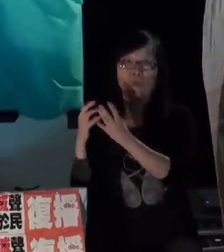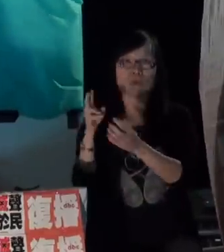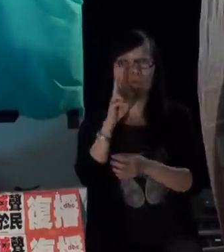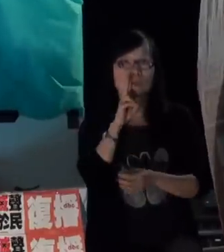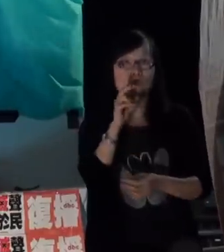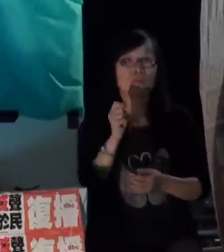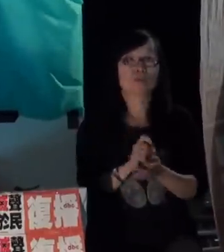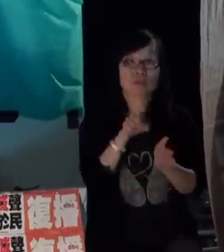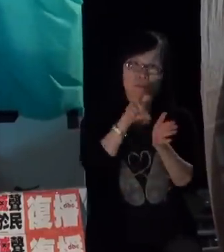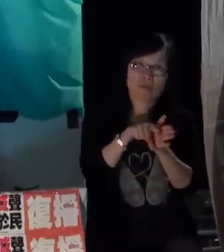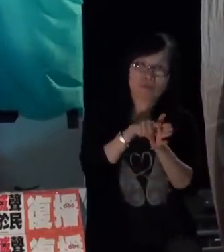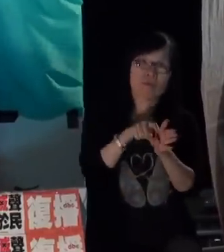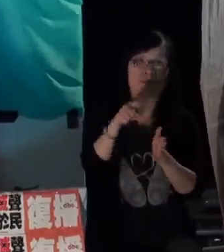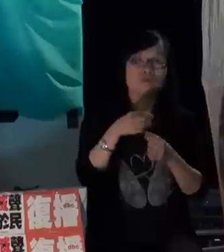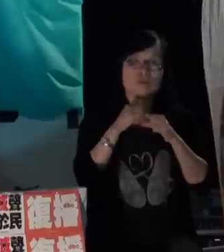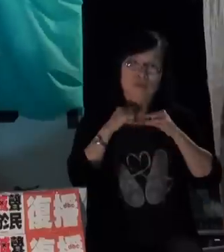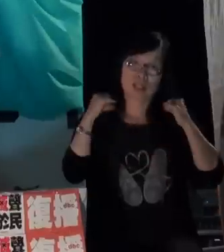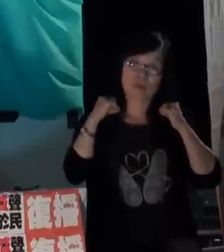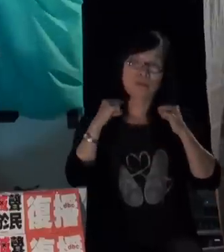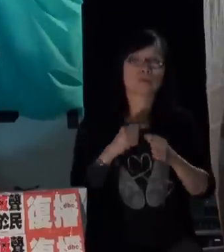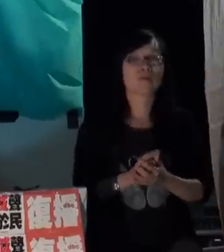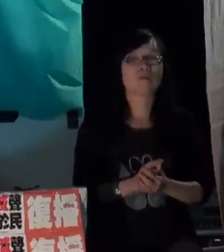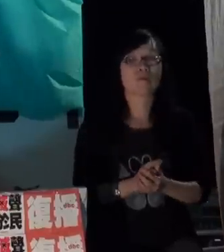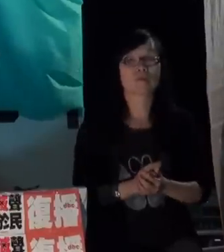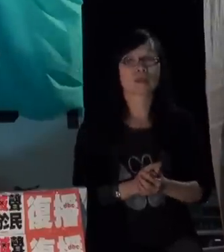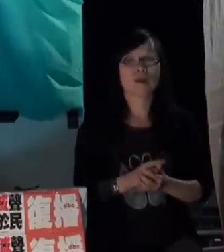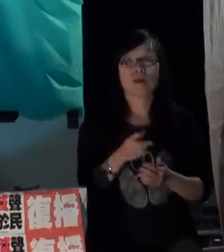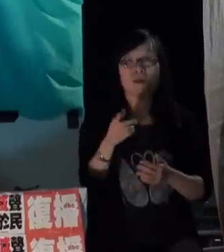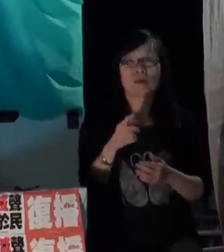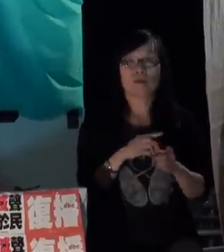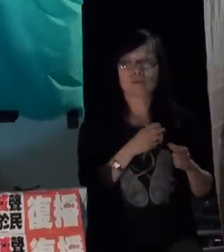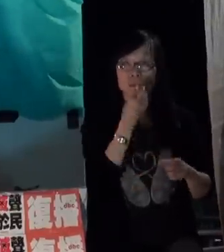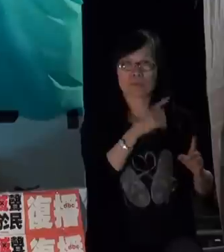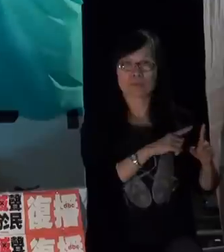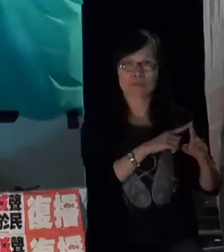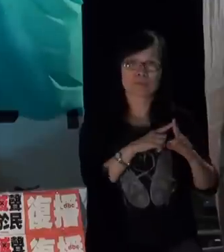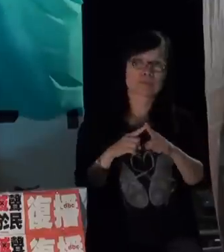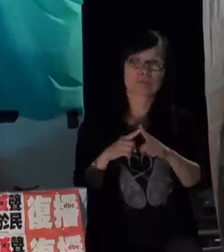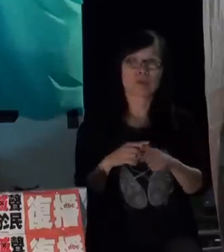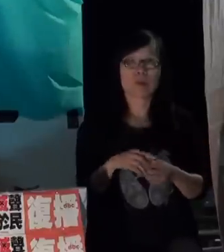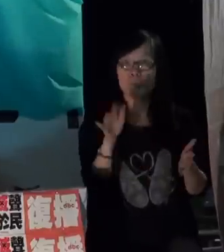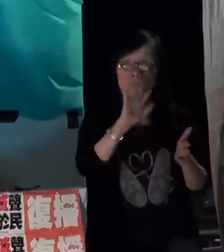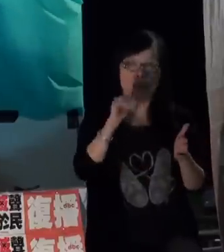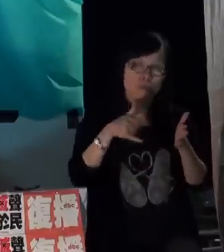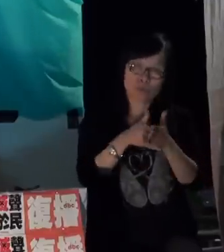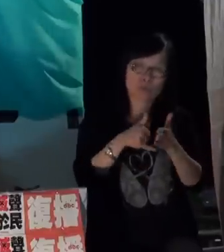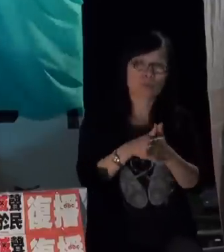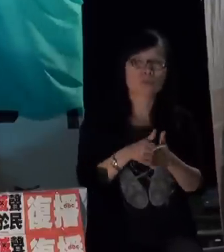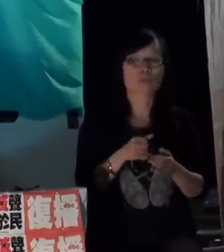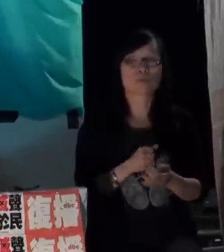咯，是不是？當日泛民主派很多人都覺得不要阻住他了，是不 是？是 又出現這